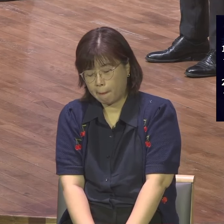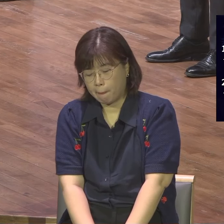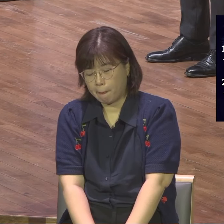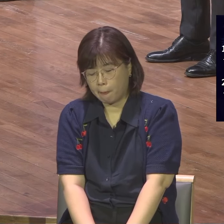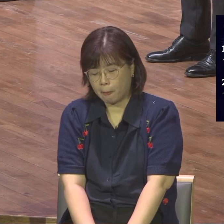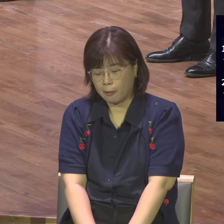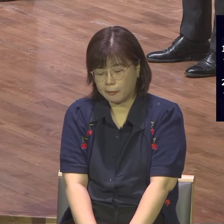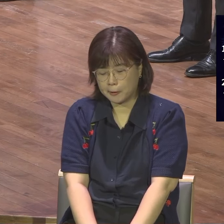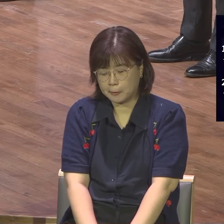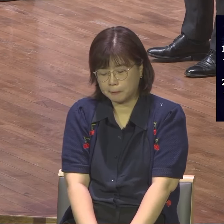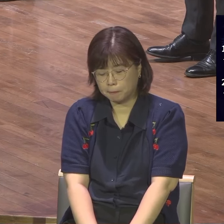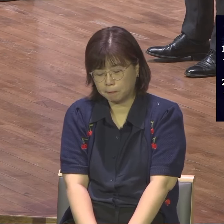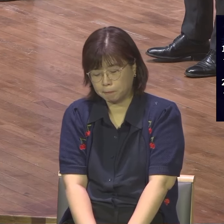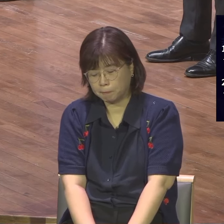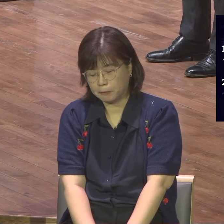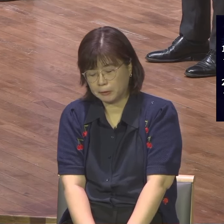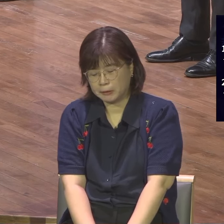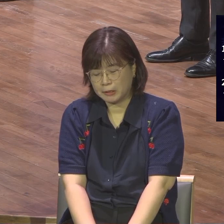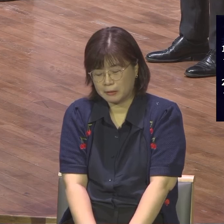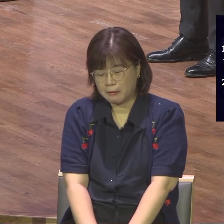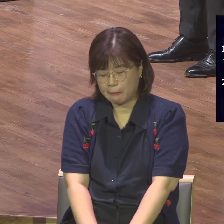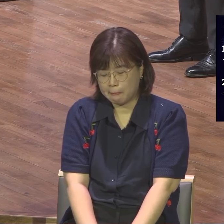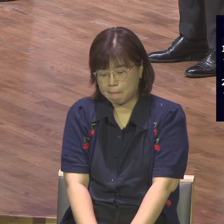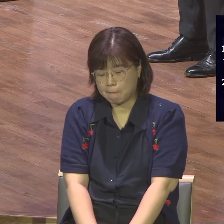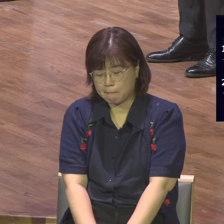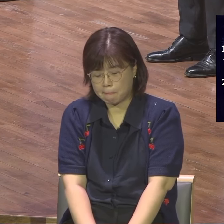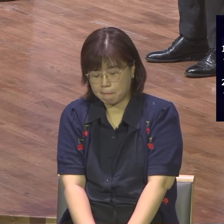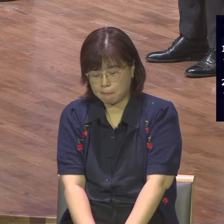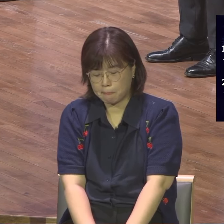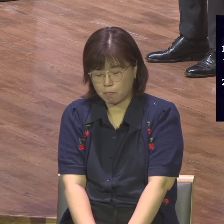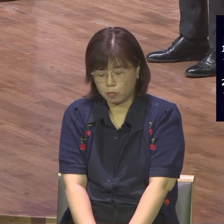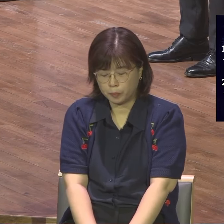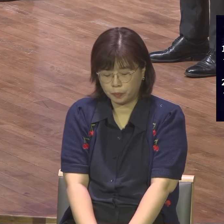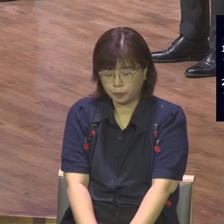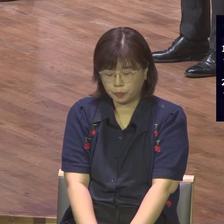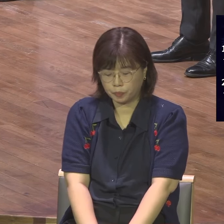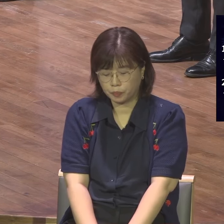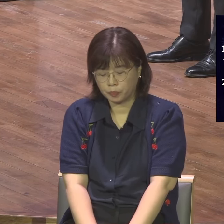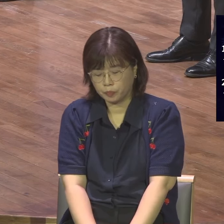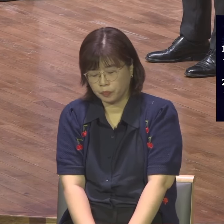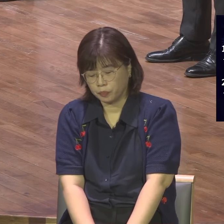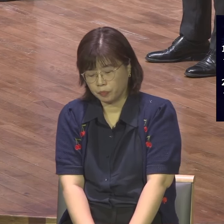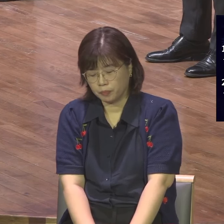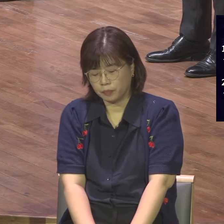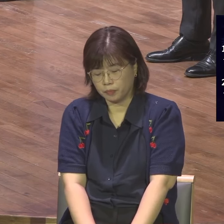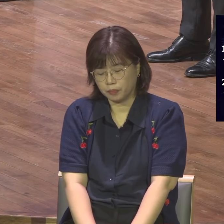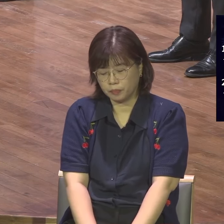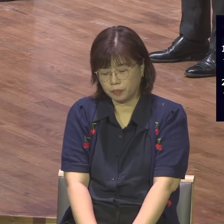그 사랑을 통해 죄와 성의 눈을 사랑하시겠습니다. 우리의 마음속에 심장 속에 충만하게 하여 주시옵소서. 하나님 마음의 주님 우리가 무엇을 생각해